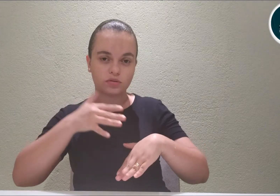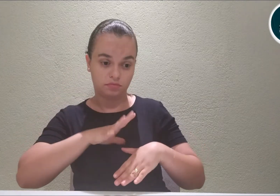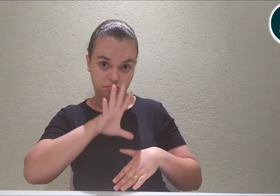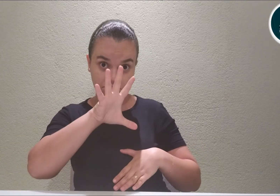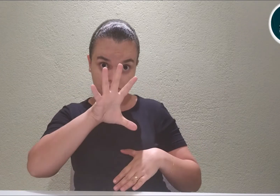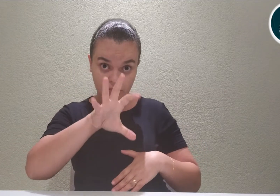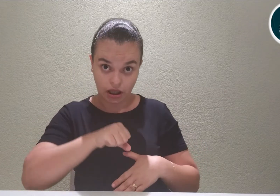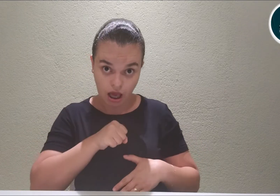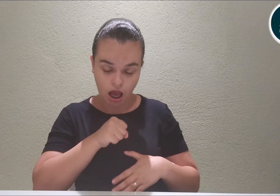Ele deveria